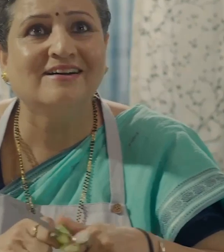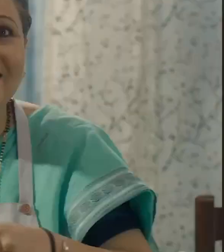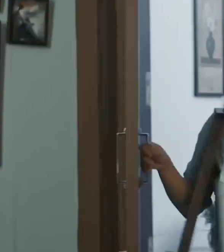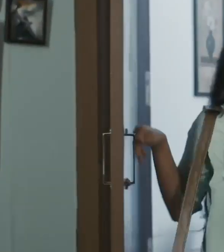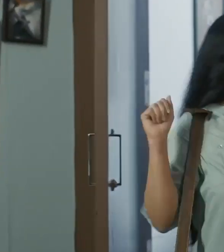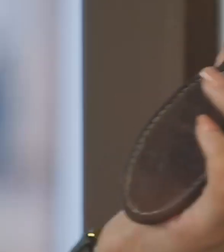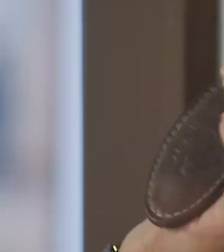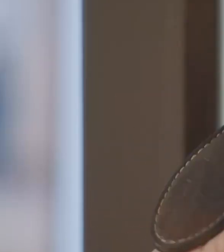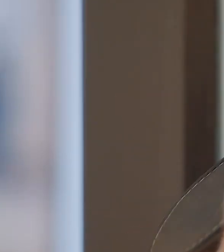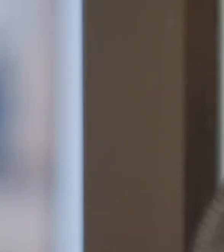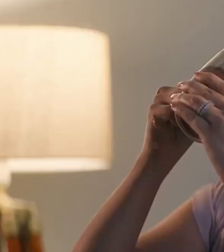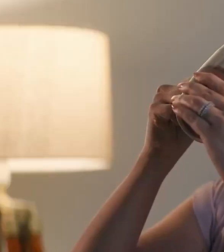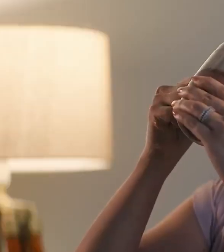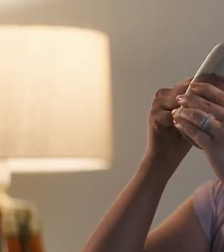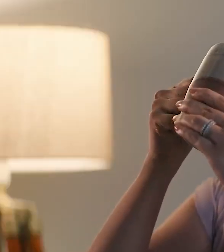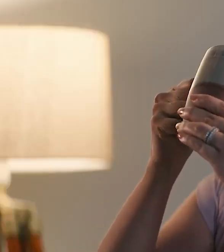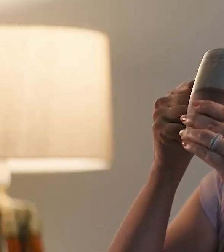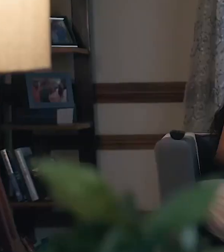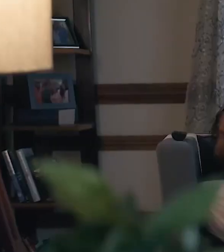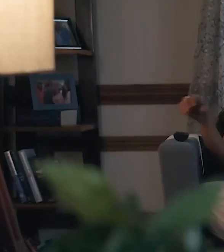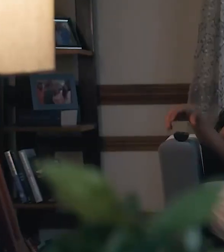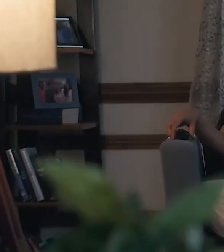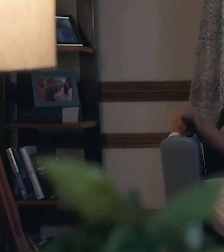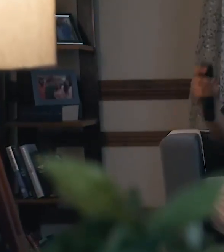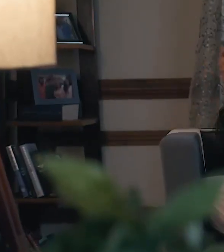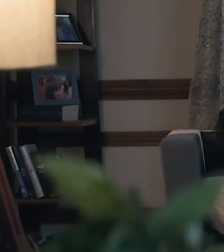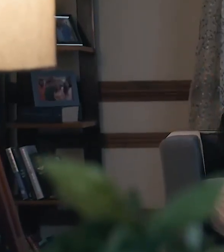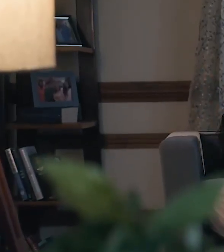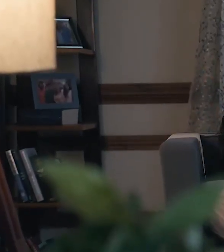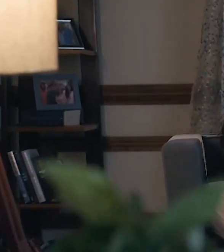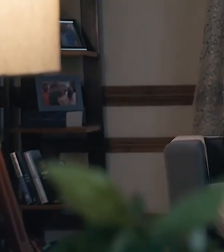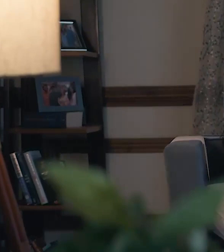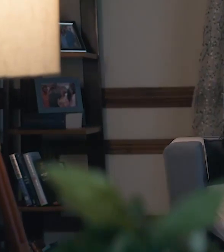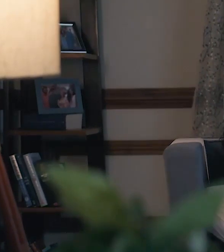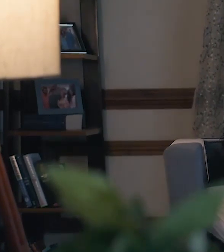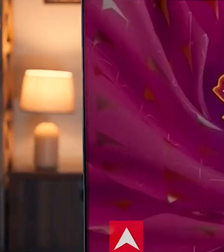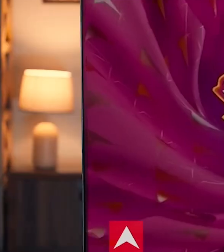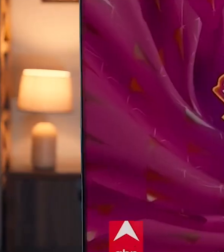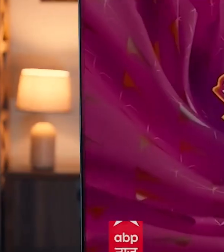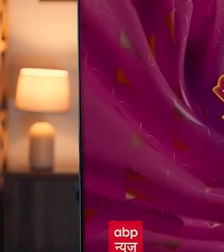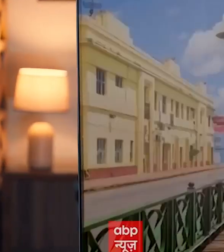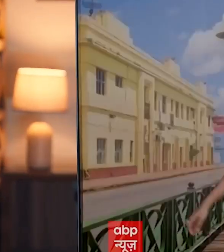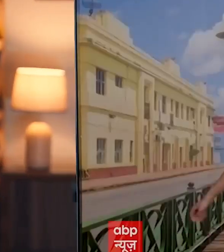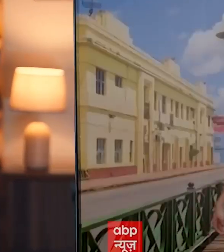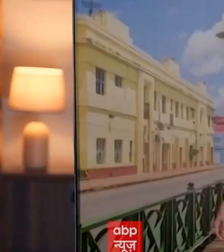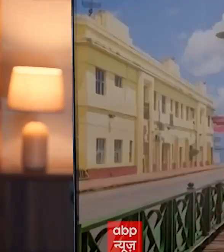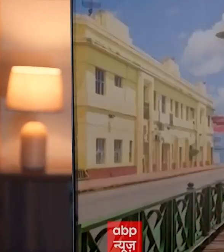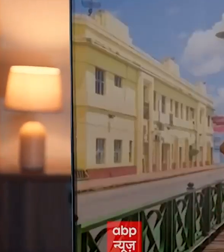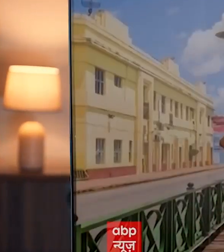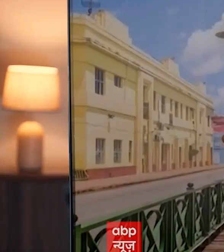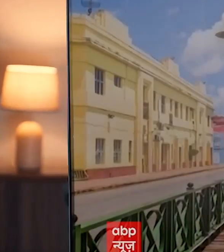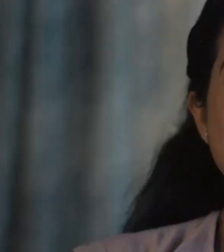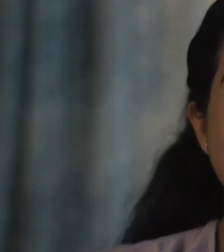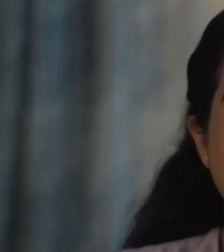और ये है इनकी बहु, पूरे दिन ऑफिस की टेंशन हो जाए गॉन जब ये करें अपना फेवरेट शो फ्री टाइम